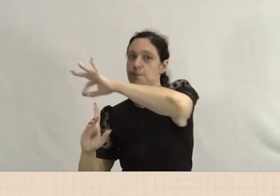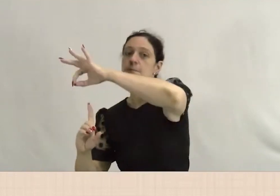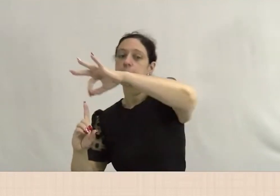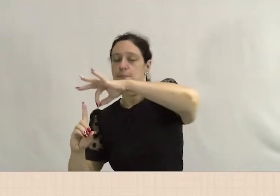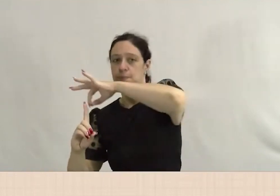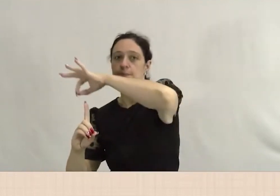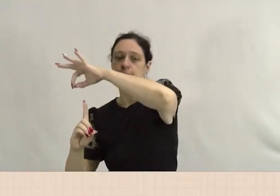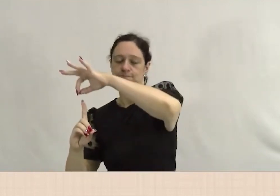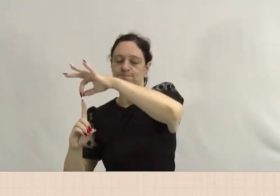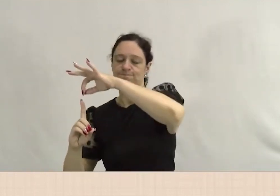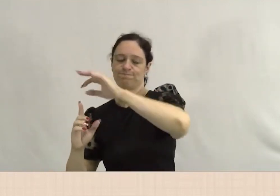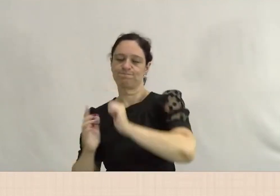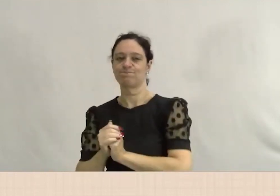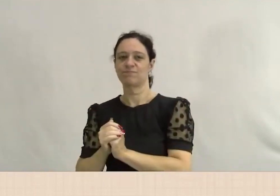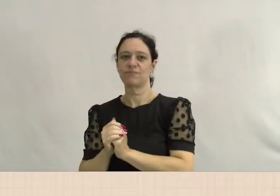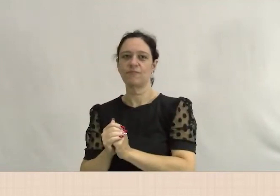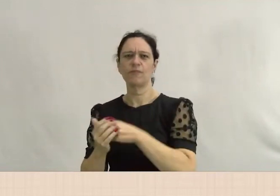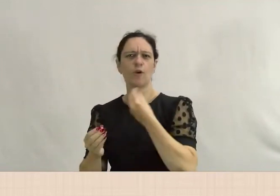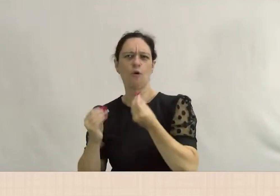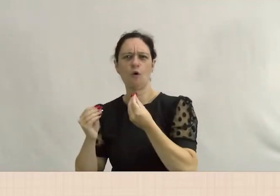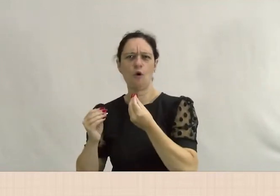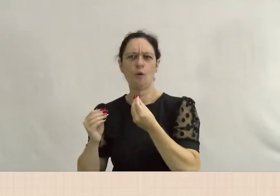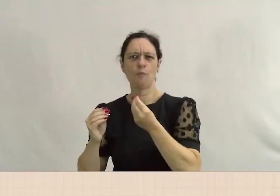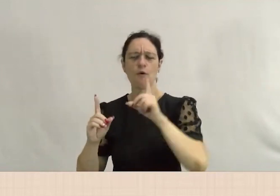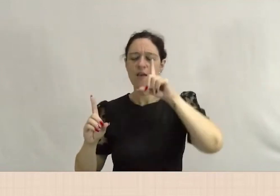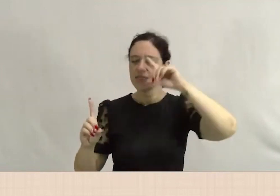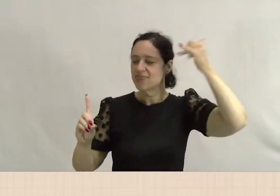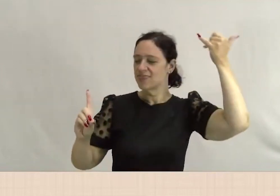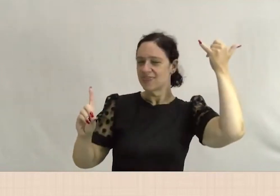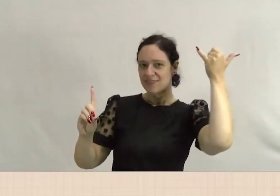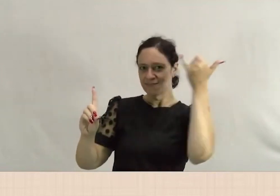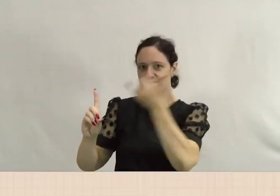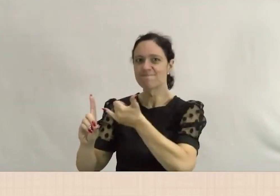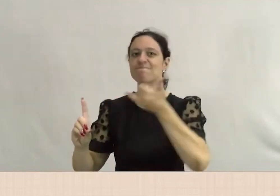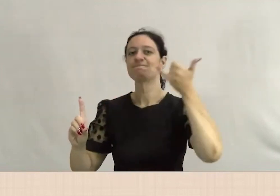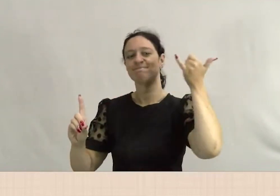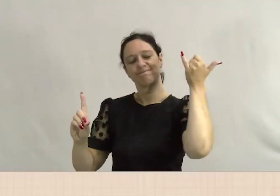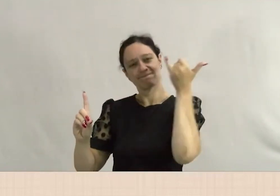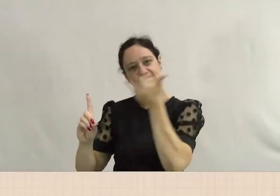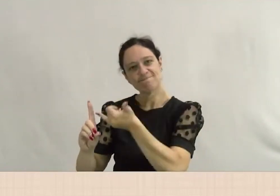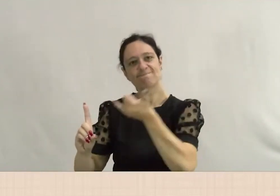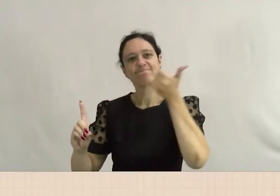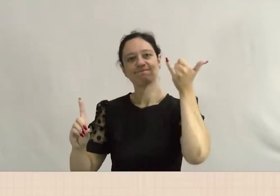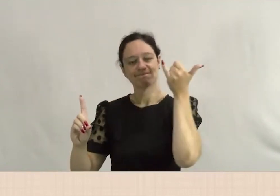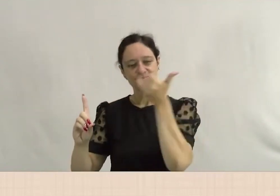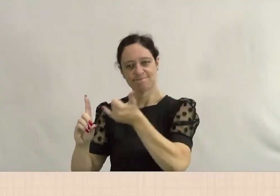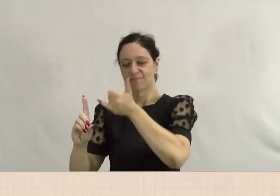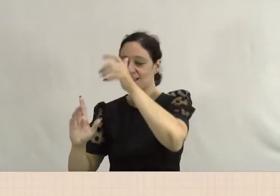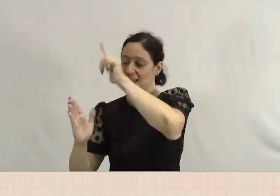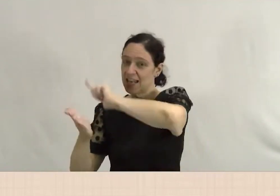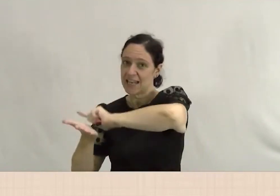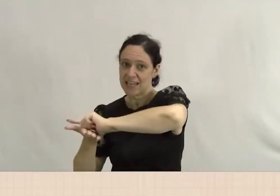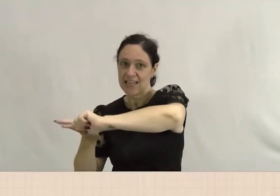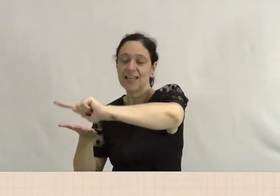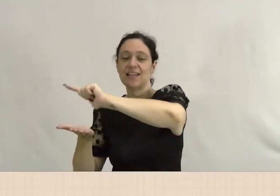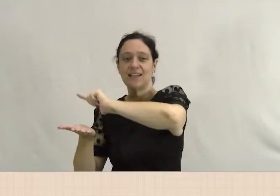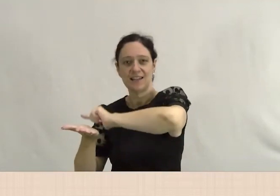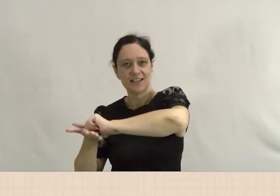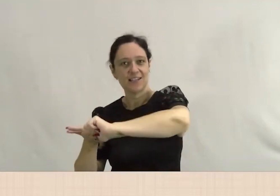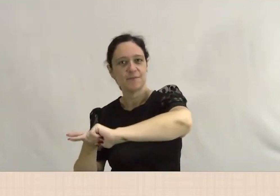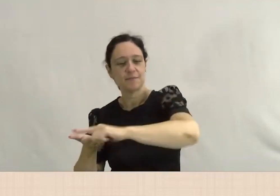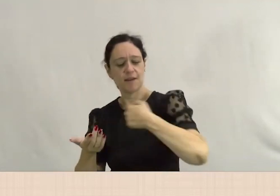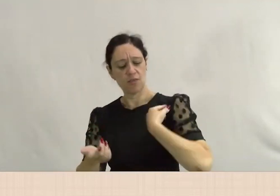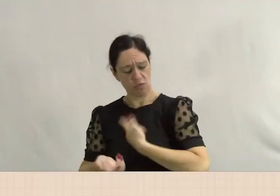água pela palavra, da lavagem de água pela palavra. Ele está nos lavando